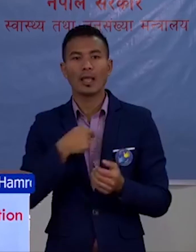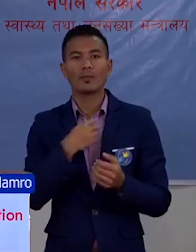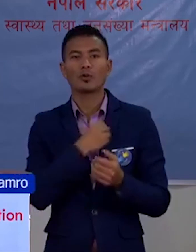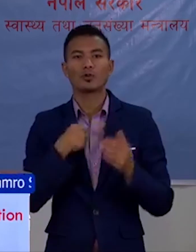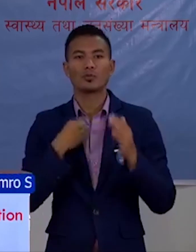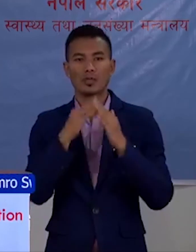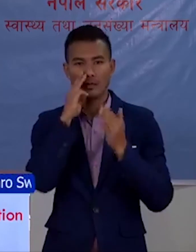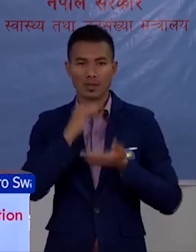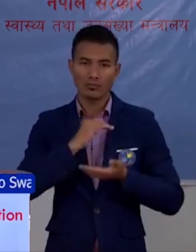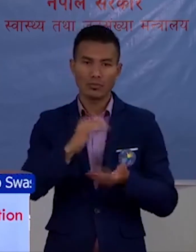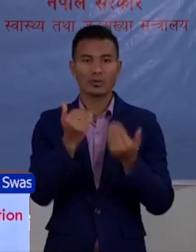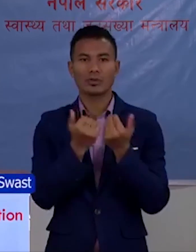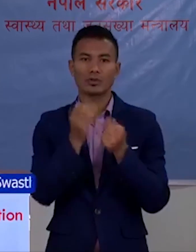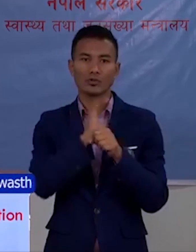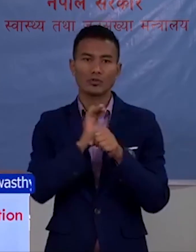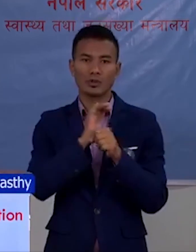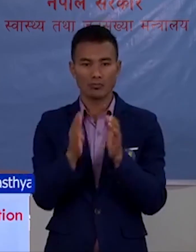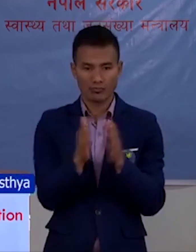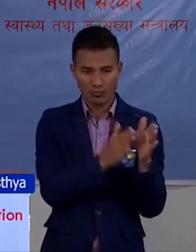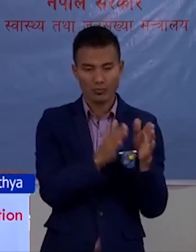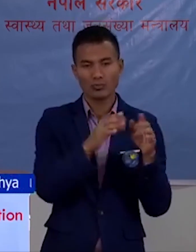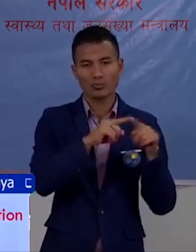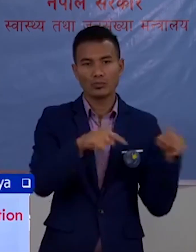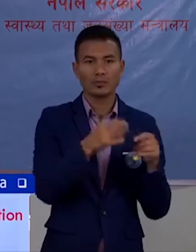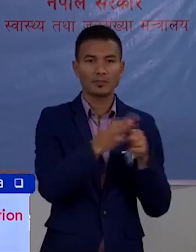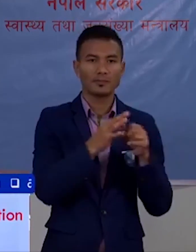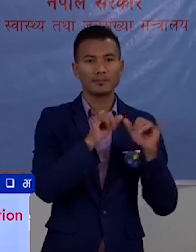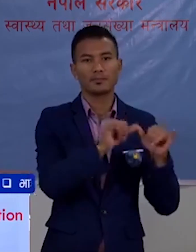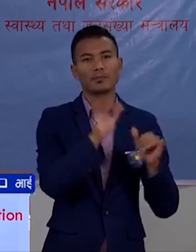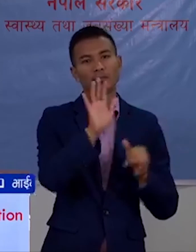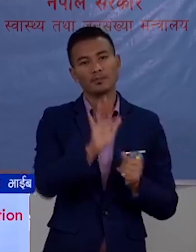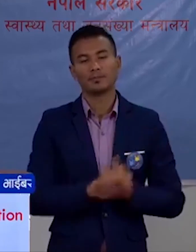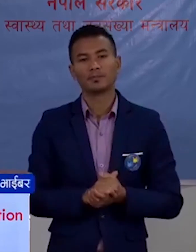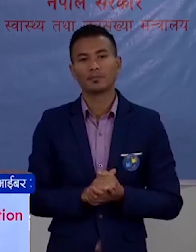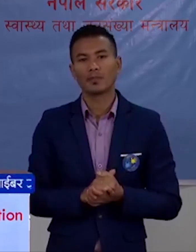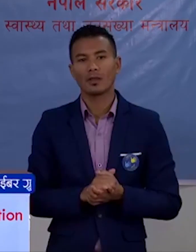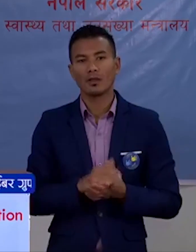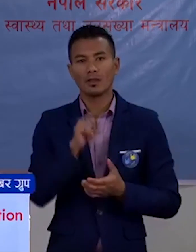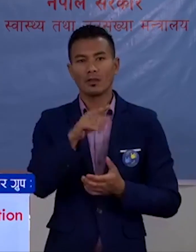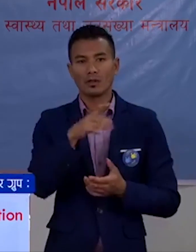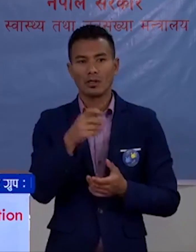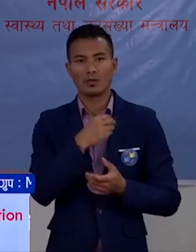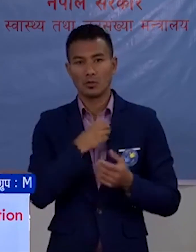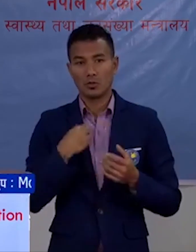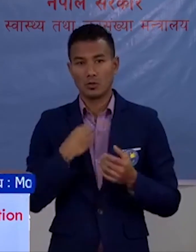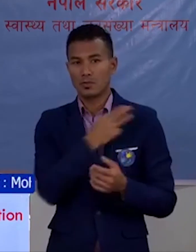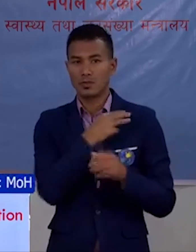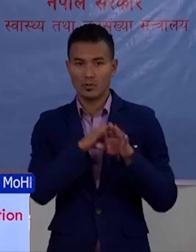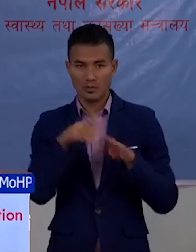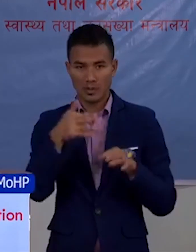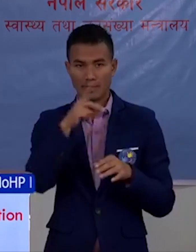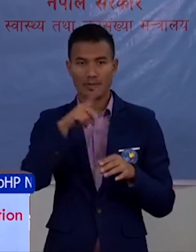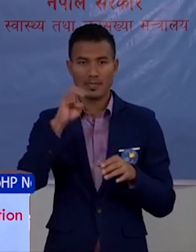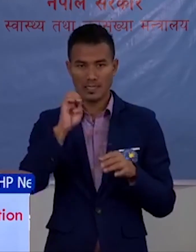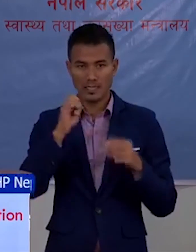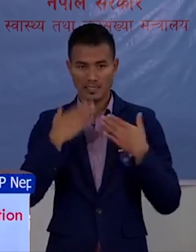अस्पतालमा डेलिभरी गर्ने सुविधा हामीले छुट्टै कक्ष व्यवस्थापन गरेका छौँ। त्यसको लागि स्वास्थ्यकर्मीहरूलाई PPEको व्यवस्था